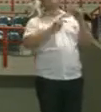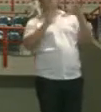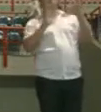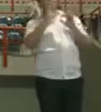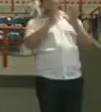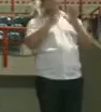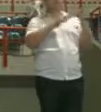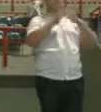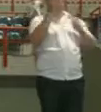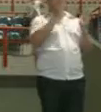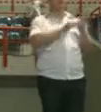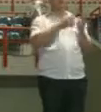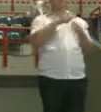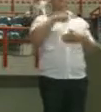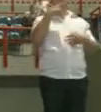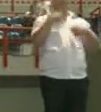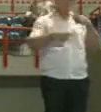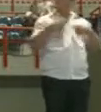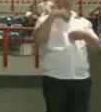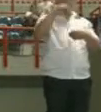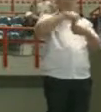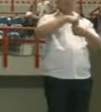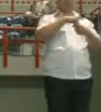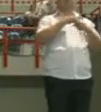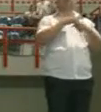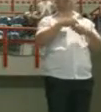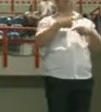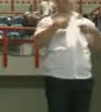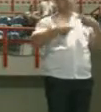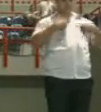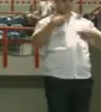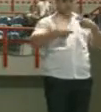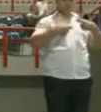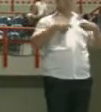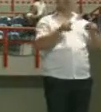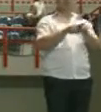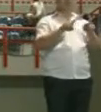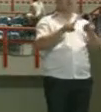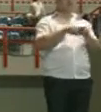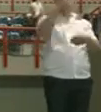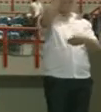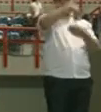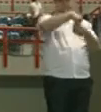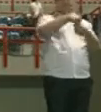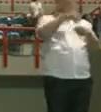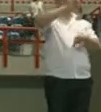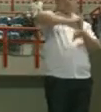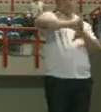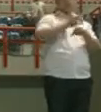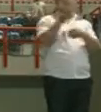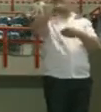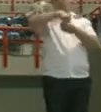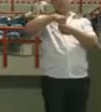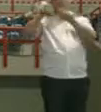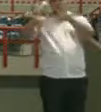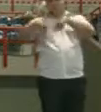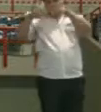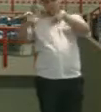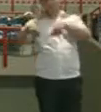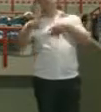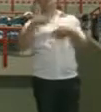de todas as formas. Eu terei revoltas urbanas, e a gente tem que separar as revoltas, e as revoltas rurais. Eu tenho certeza